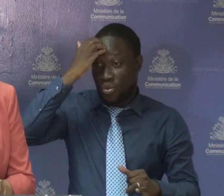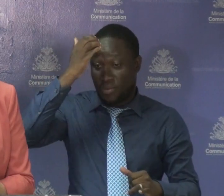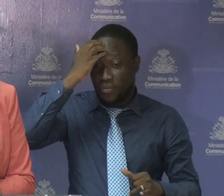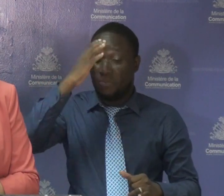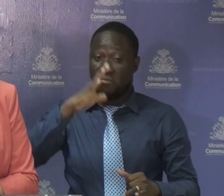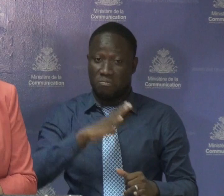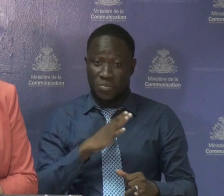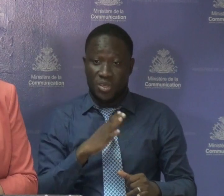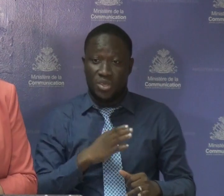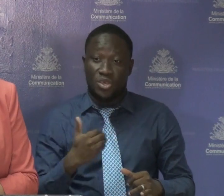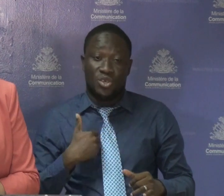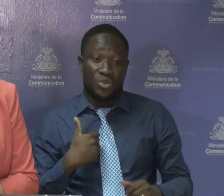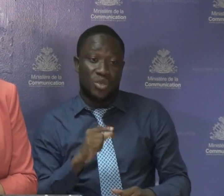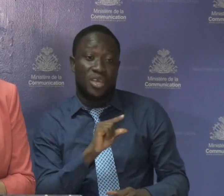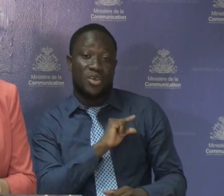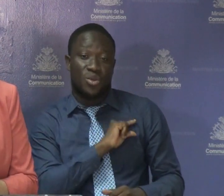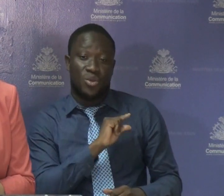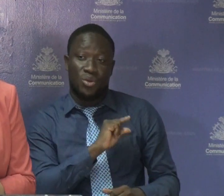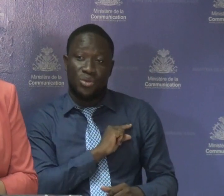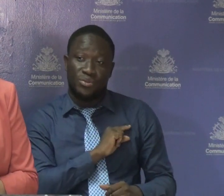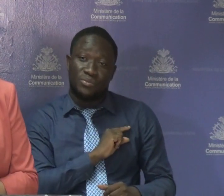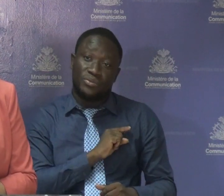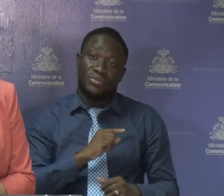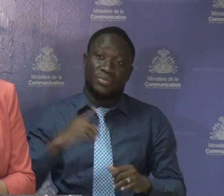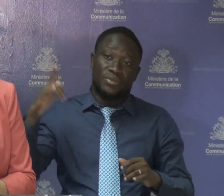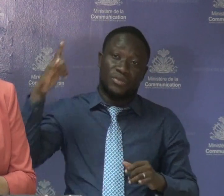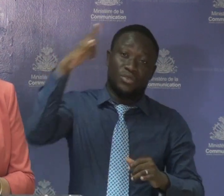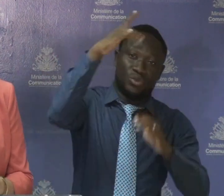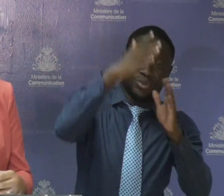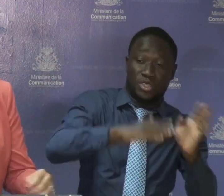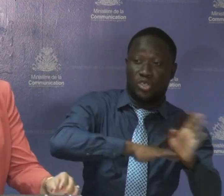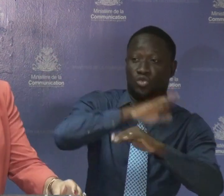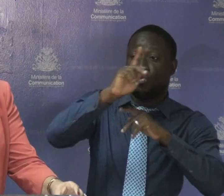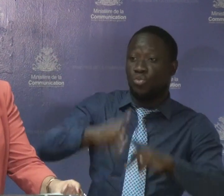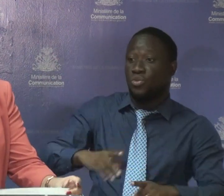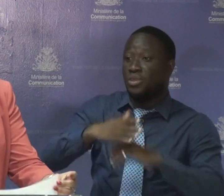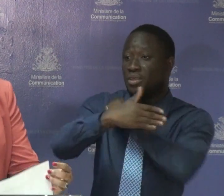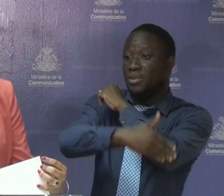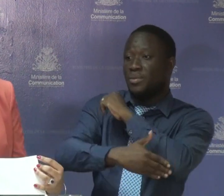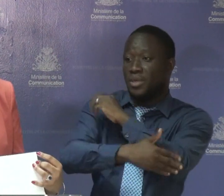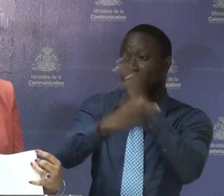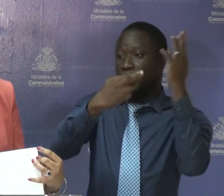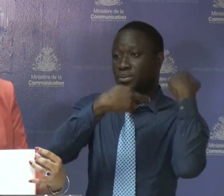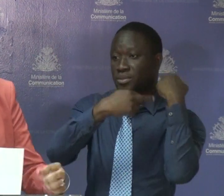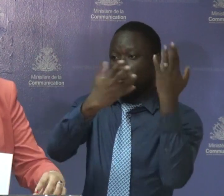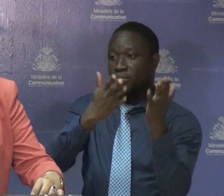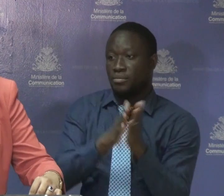tous nous connaissons, nous avons conscience que les affaires touristes supposées affaires tout le monde dans le pays.